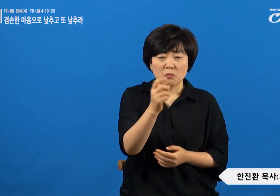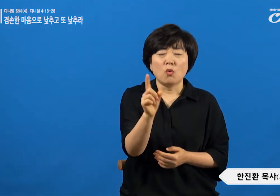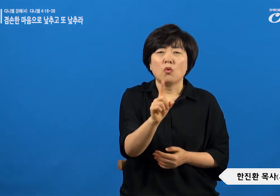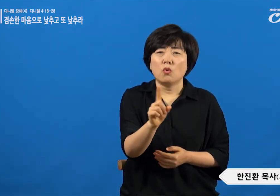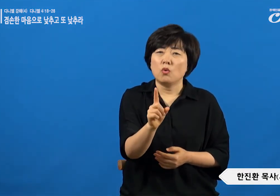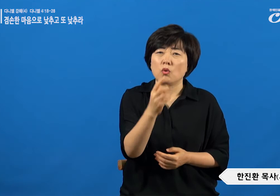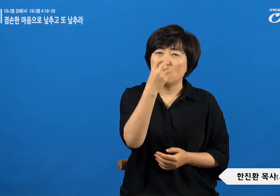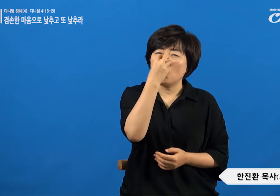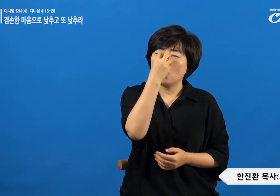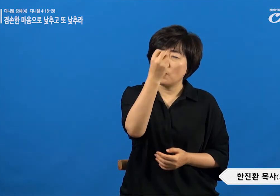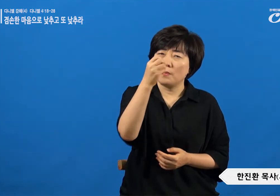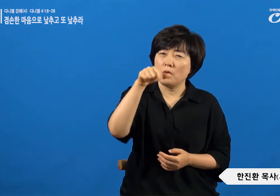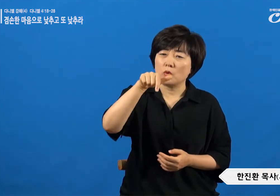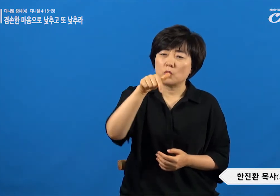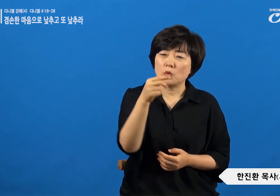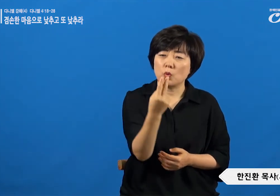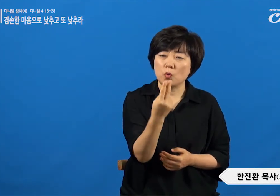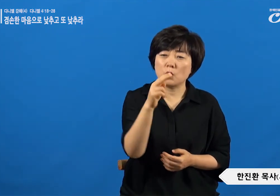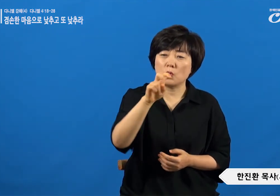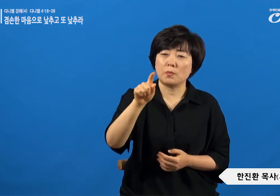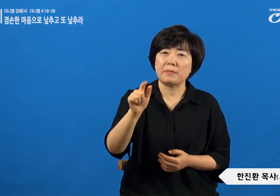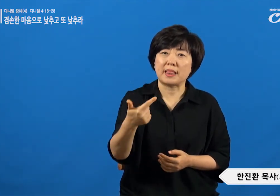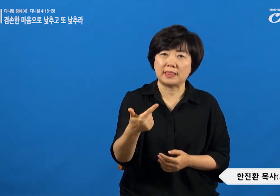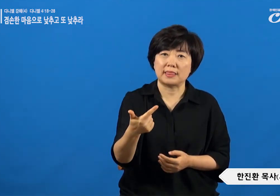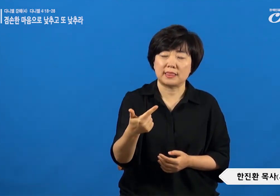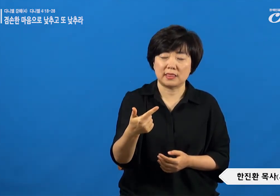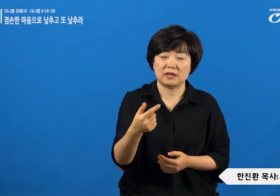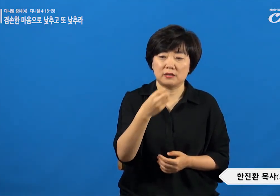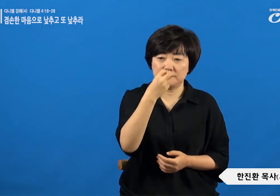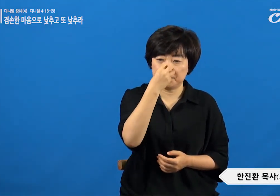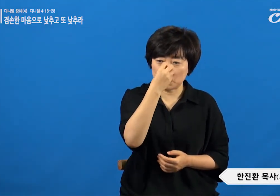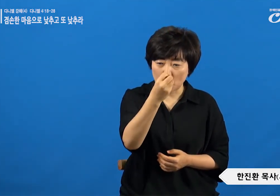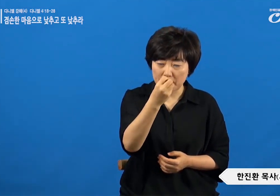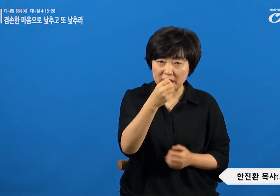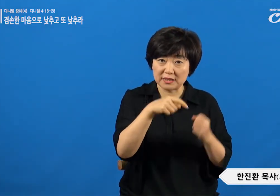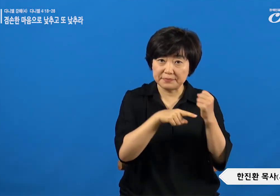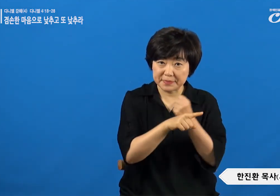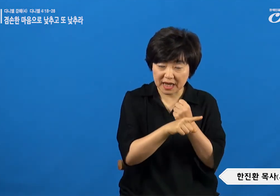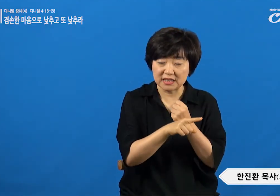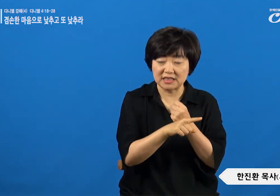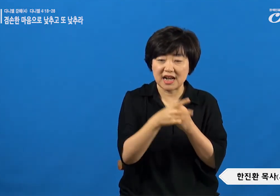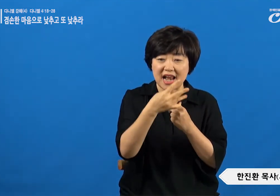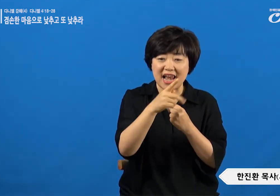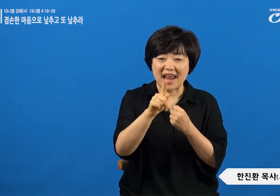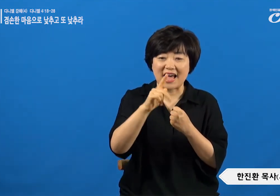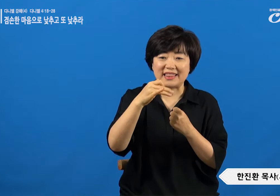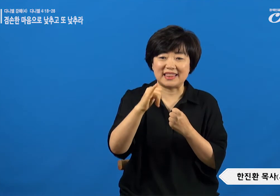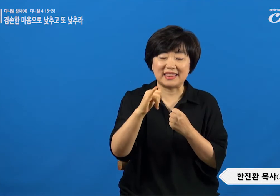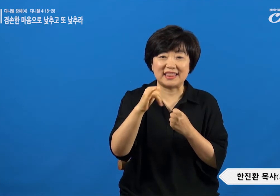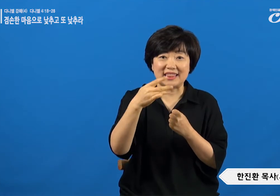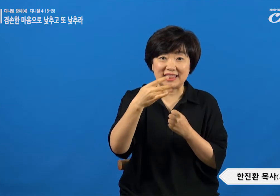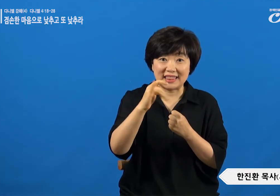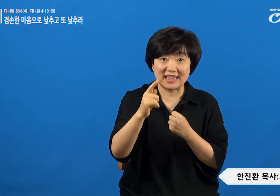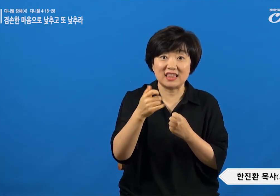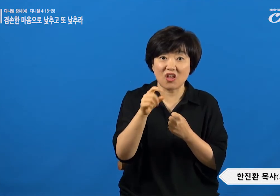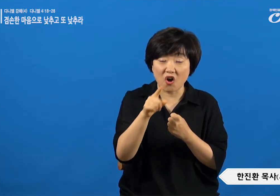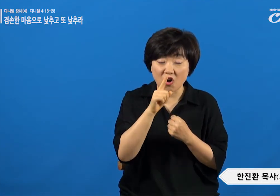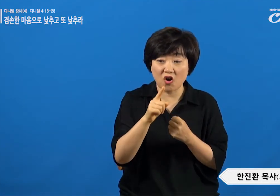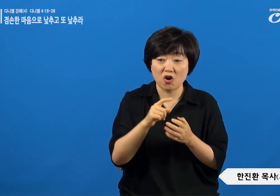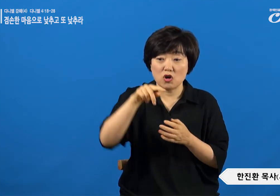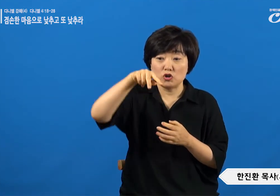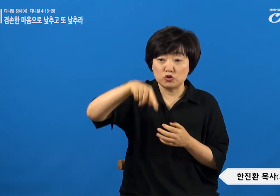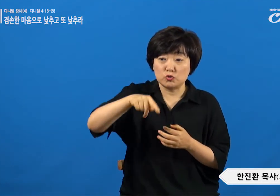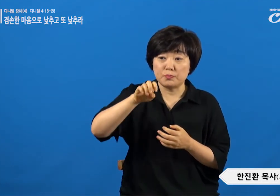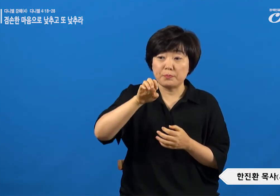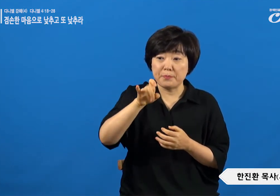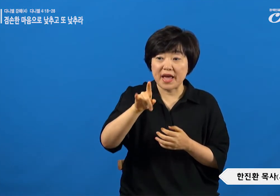교만이 뭔가? 이 교만을 의미하는 라틴어 수페르비아라는 말은